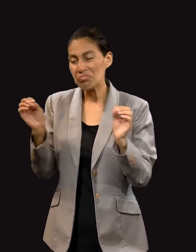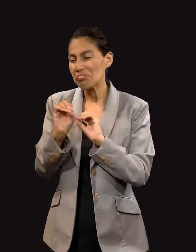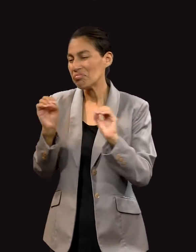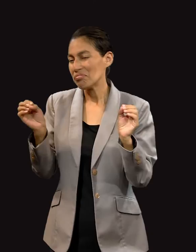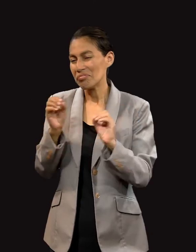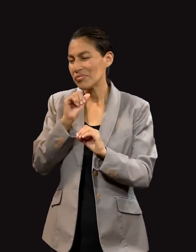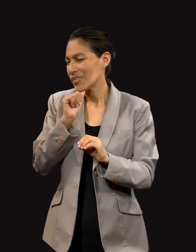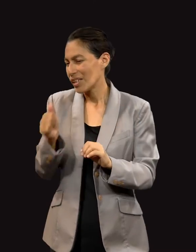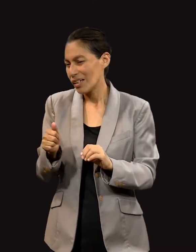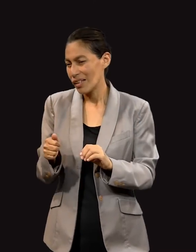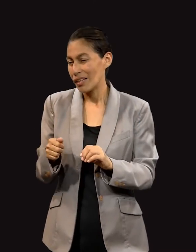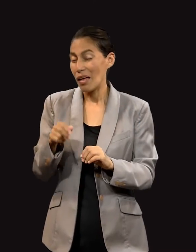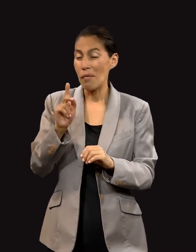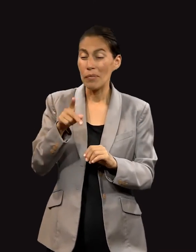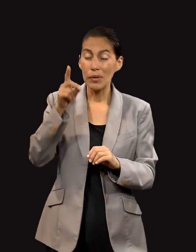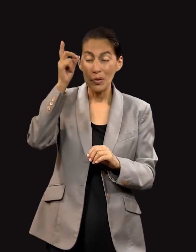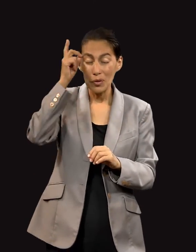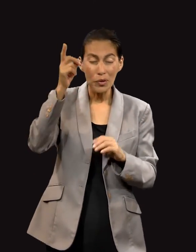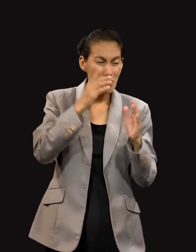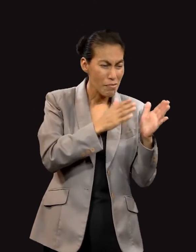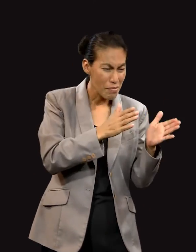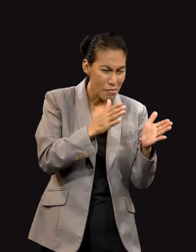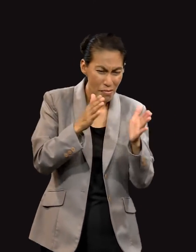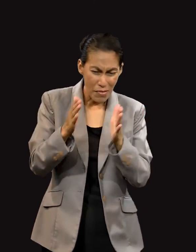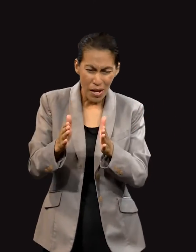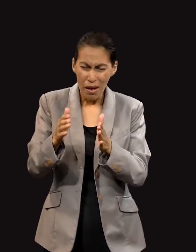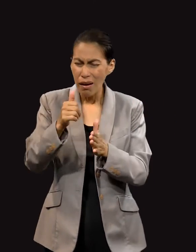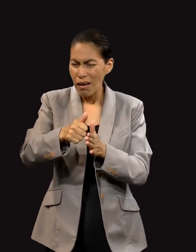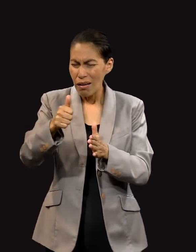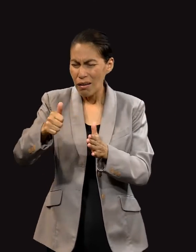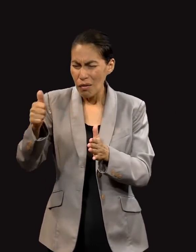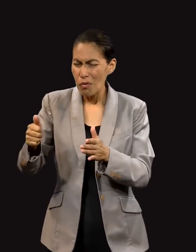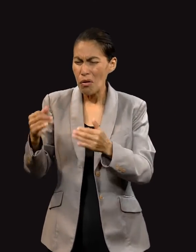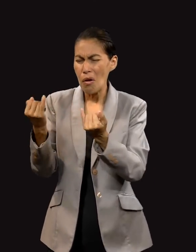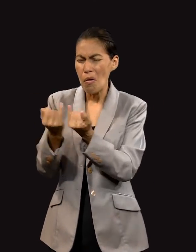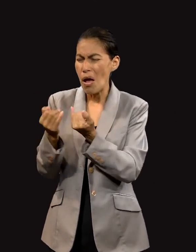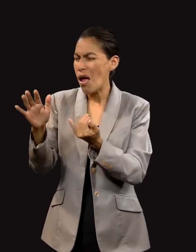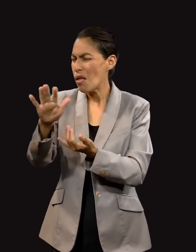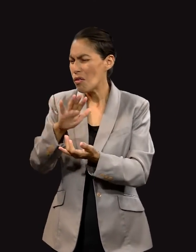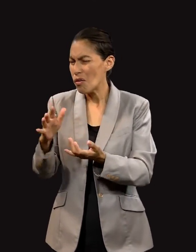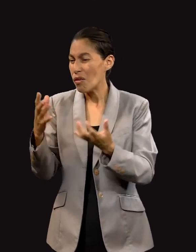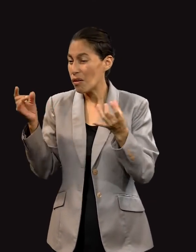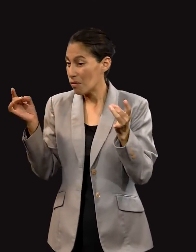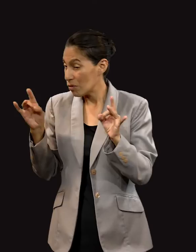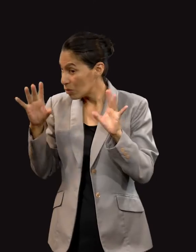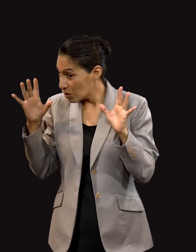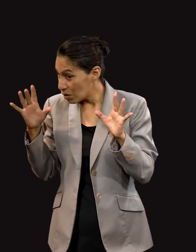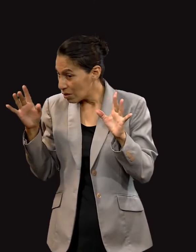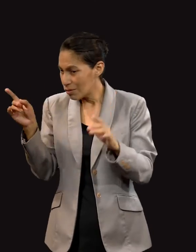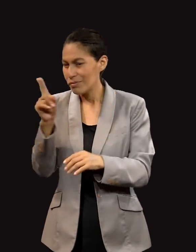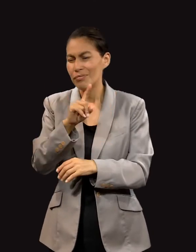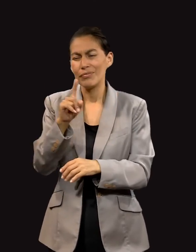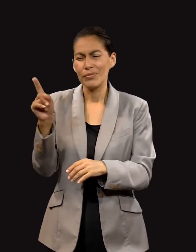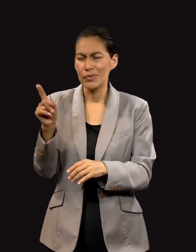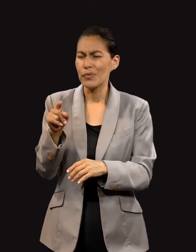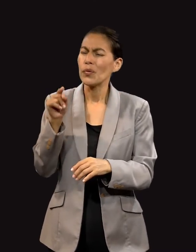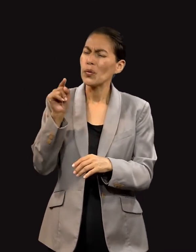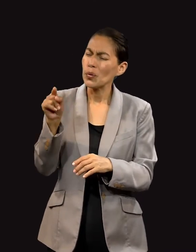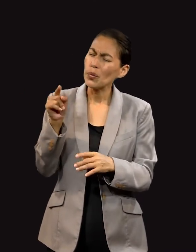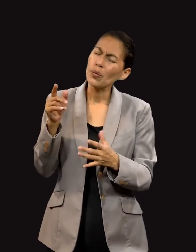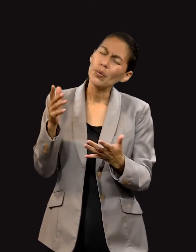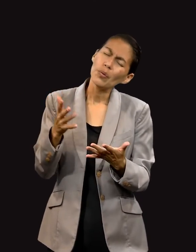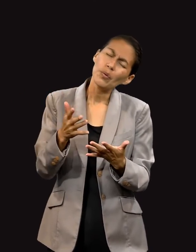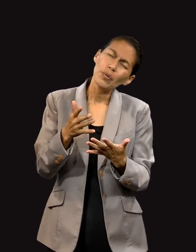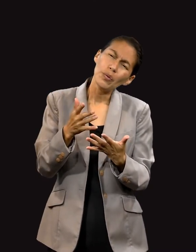digo, Dios tiene un plan para cada uno. No, no a todos les va a pasar lo mismo. Tú estás